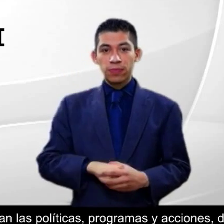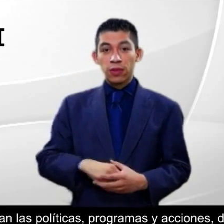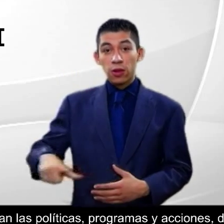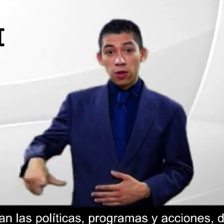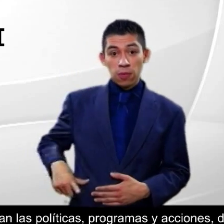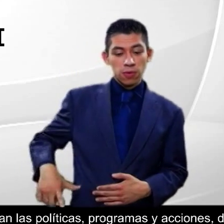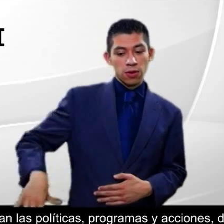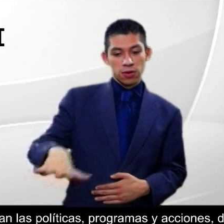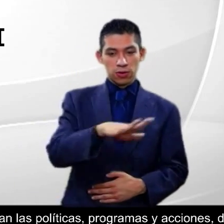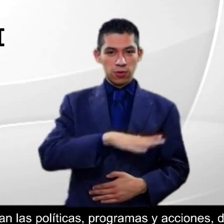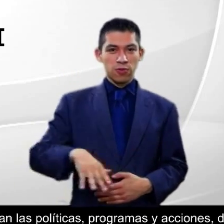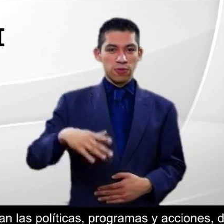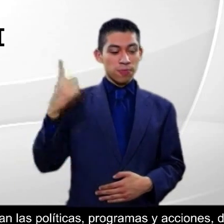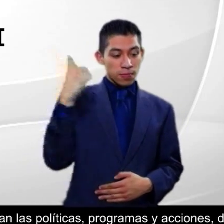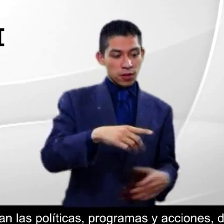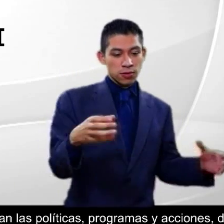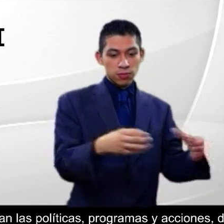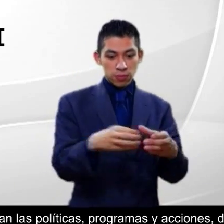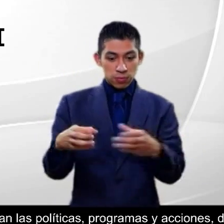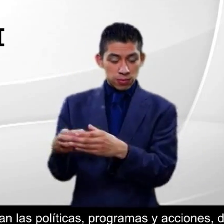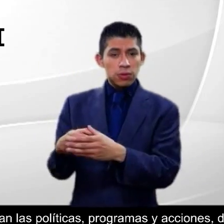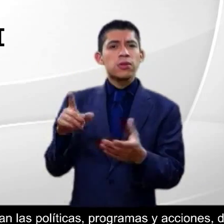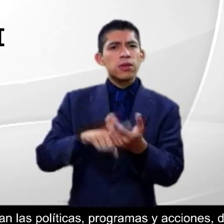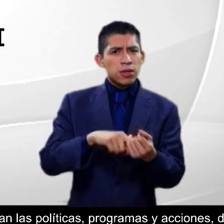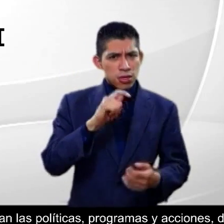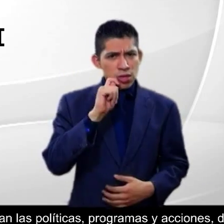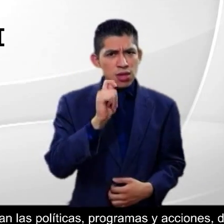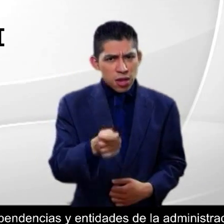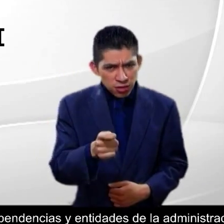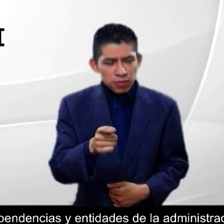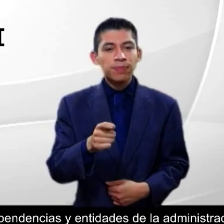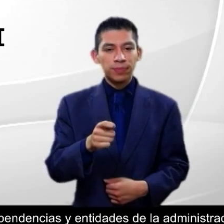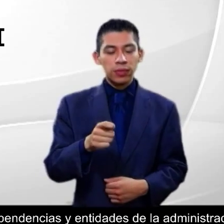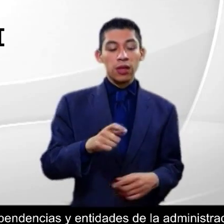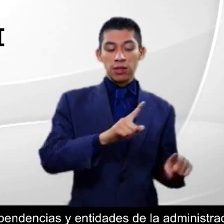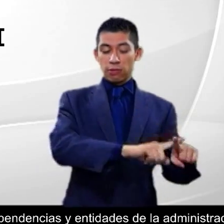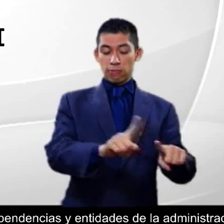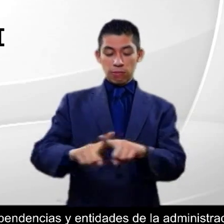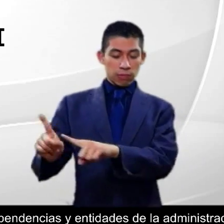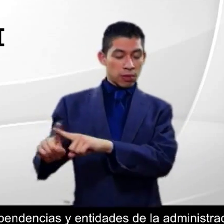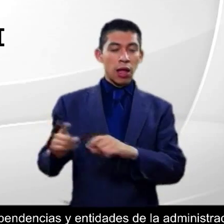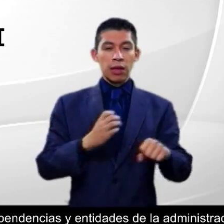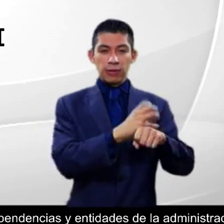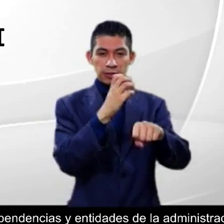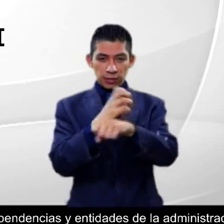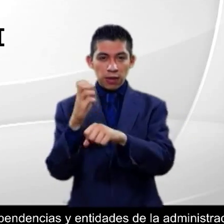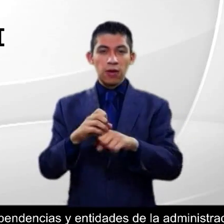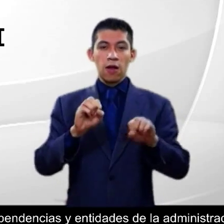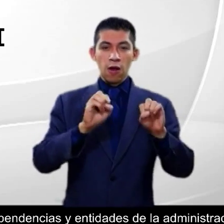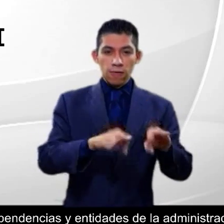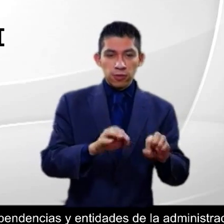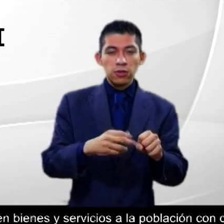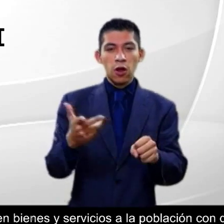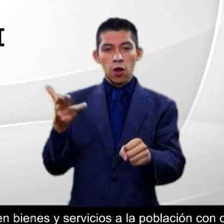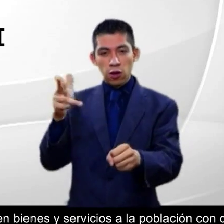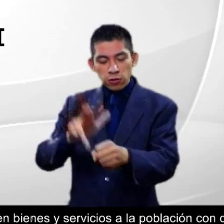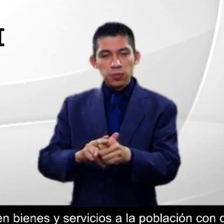instrumentan las políticas, programas y acciones desarrollados por las dependencias y entidades de la administración pública Que proveen